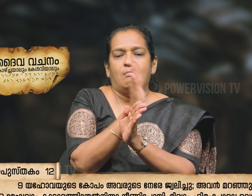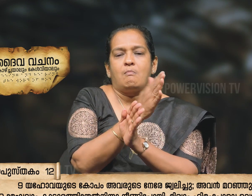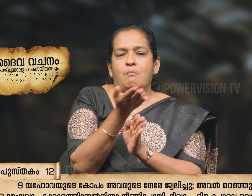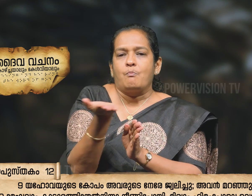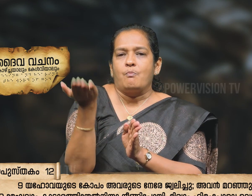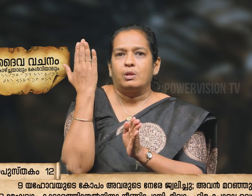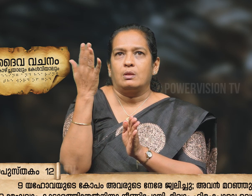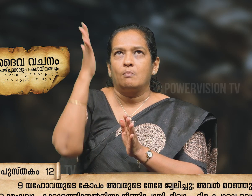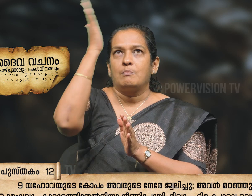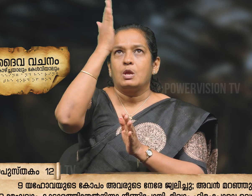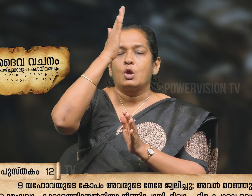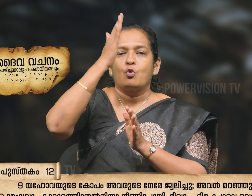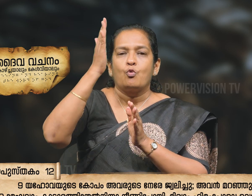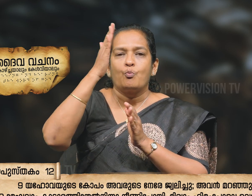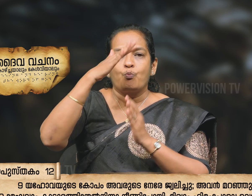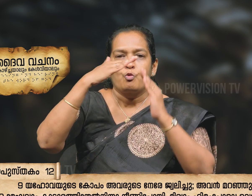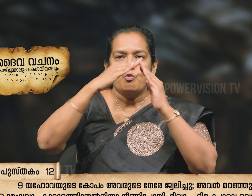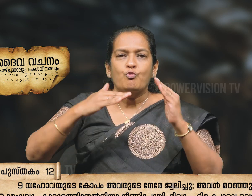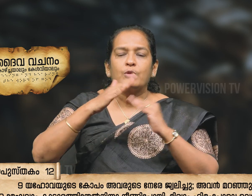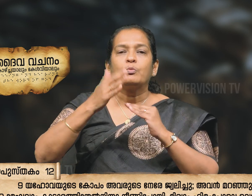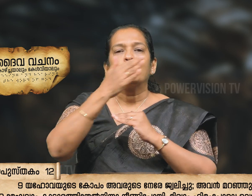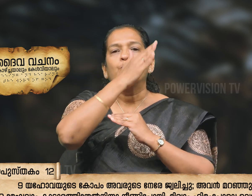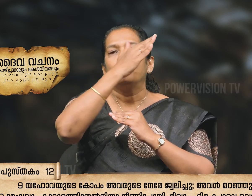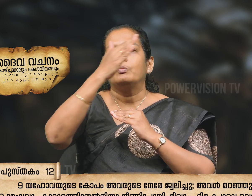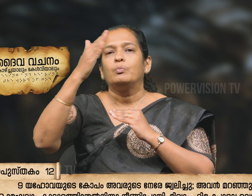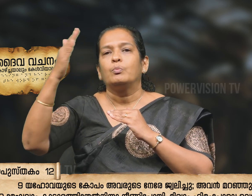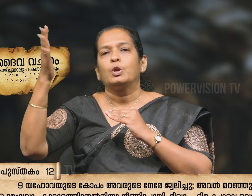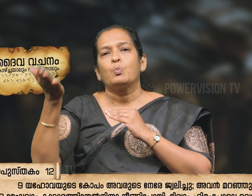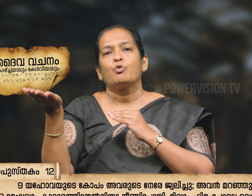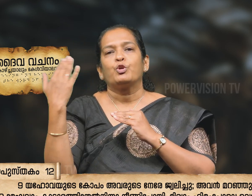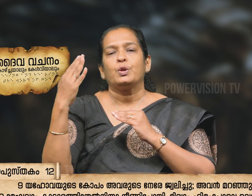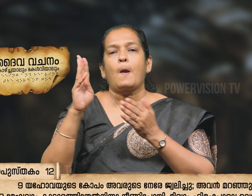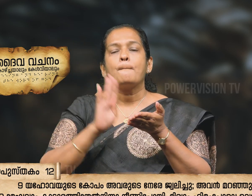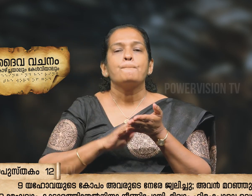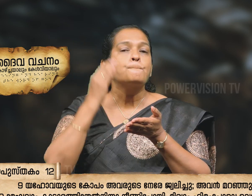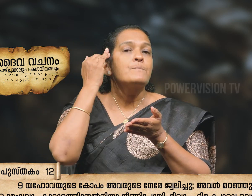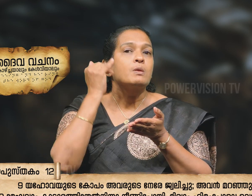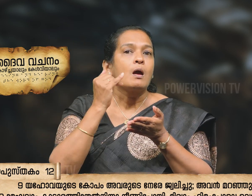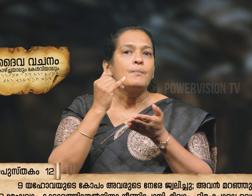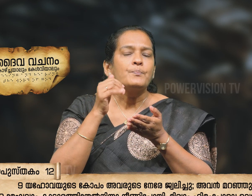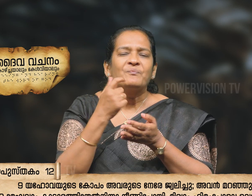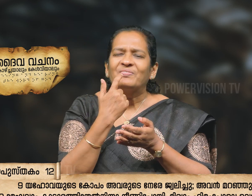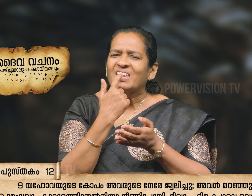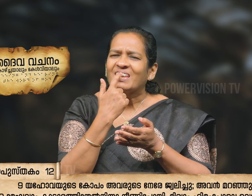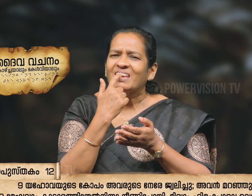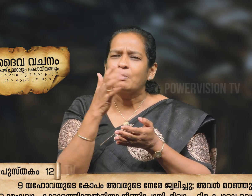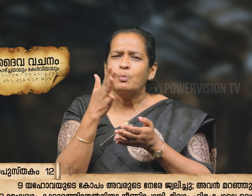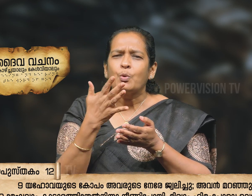മറഞ്ഞു, മേഘവും കൂടാരത്തിന്മേൽ നിന്ന് നീങ്ങിപ്പോയി. മിര്യാം ഹിമം പോലെ